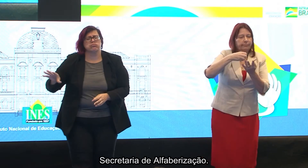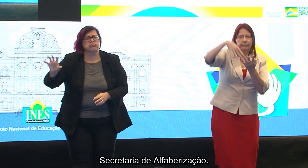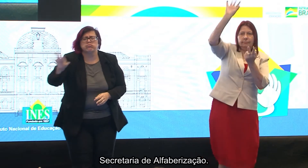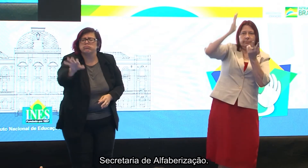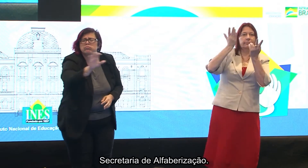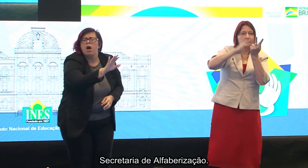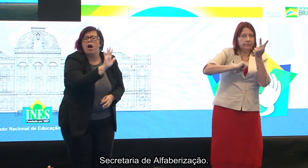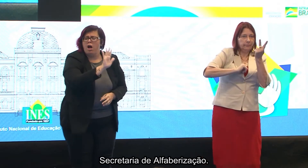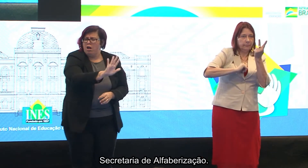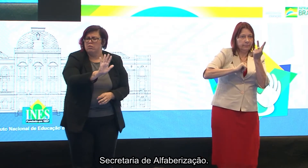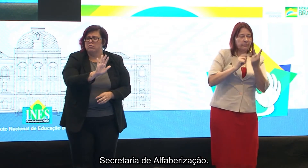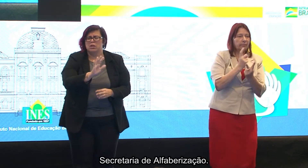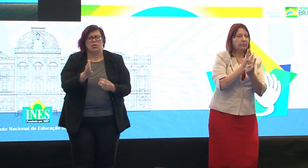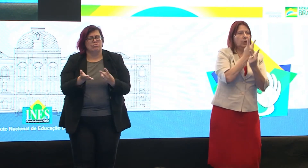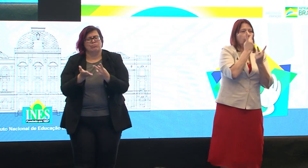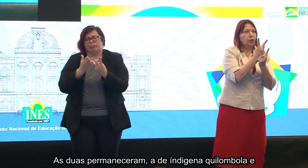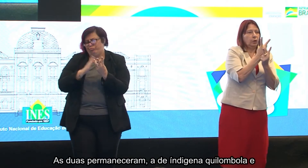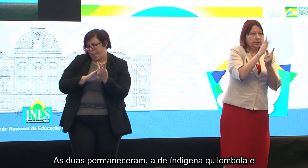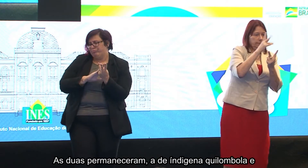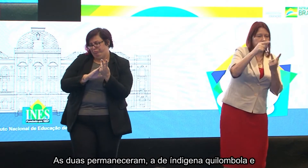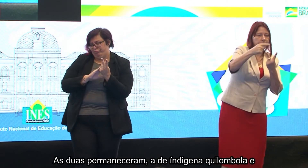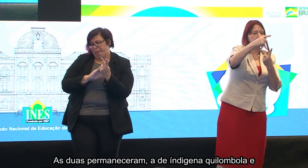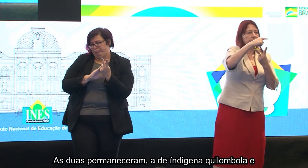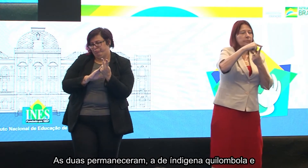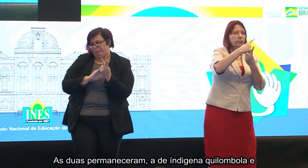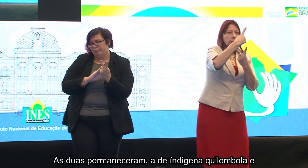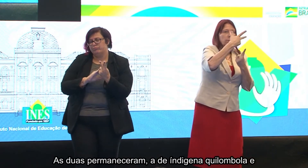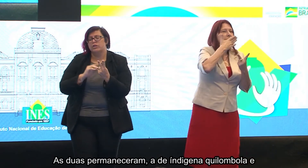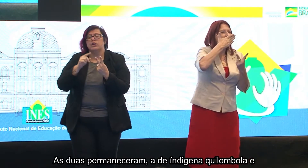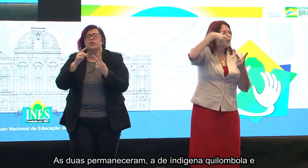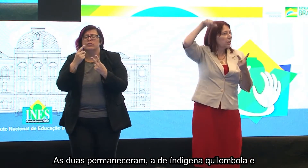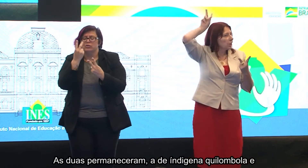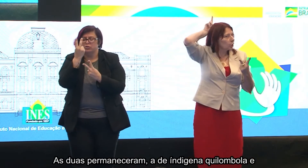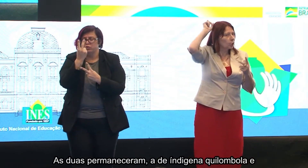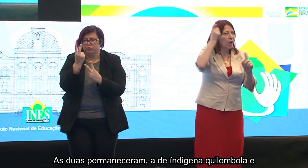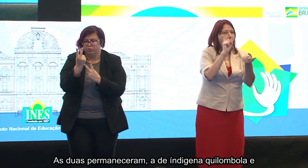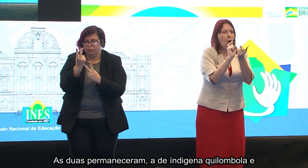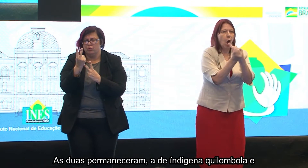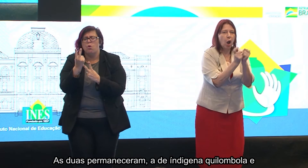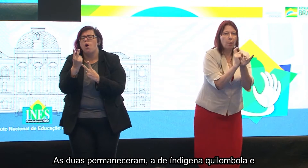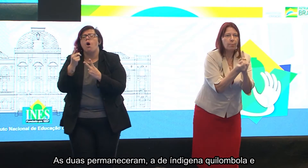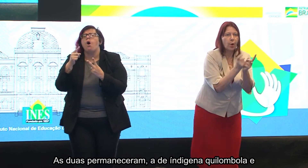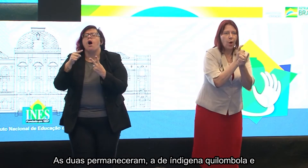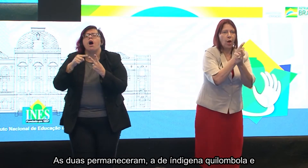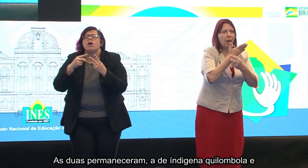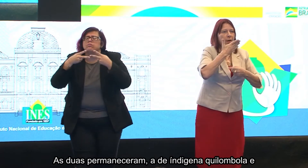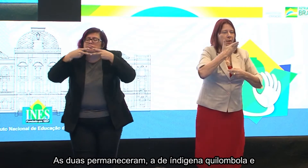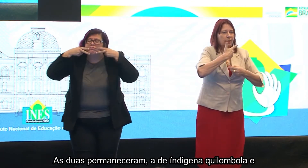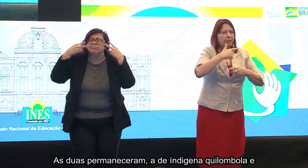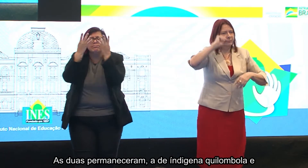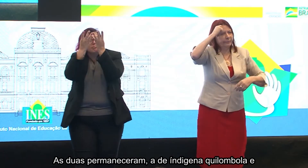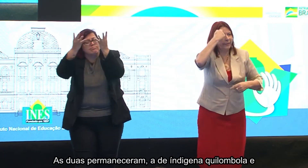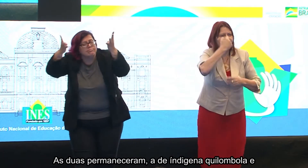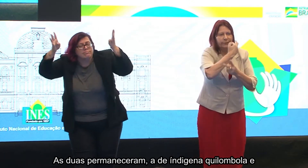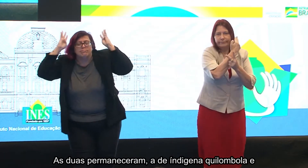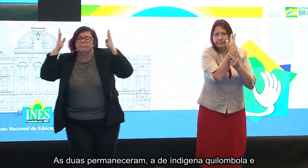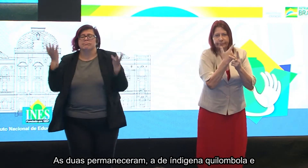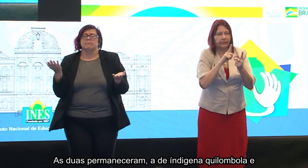de Alfabetização. Então, 2 permaneceram, a de indígena, quilombola e do campo.